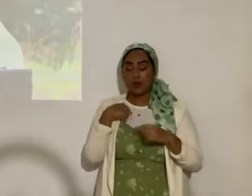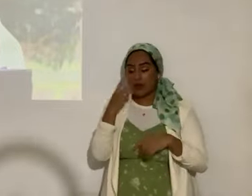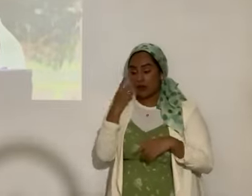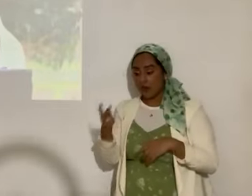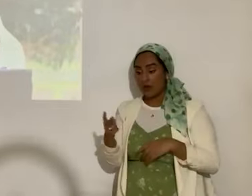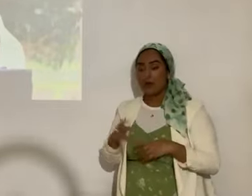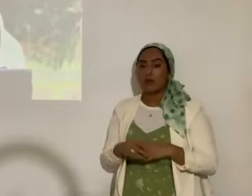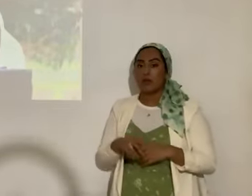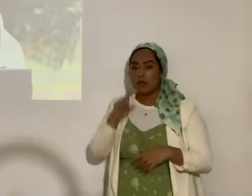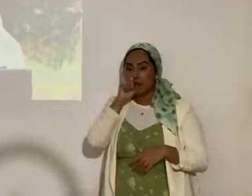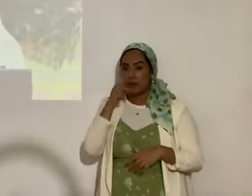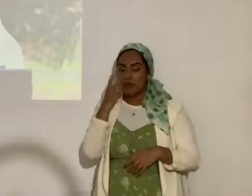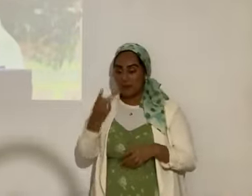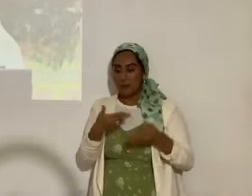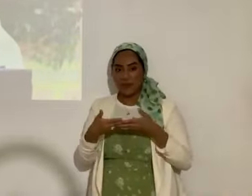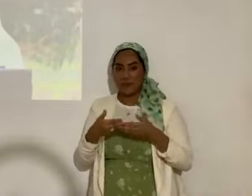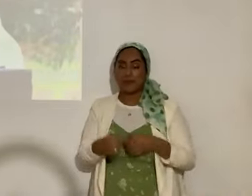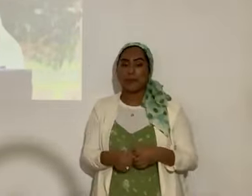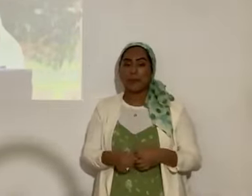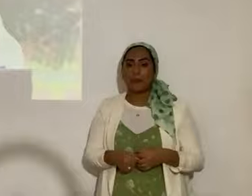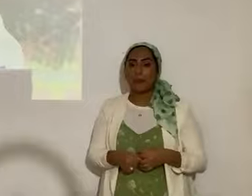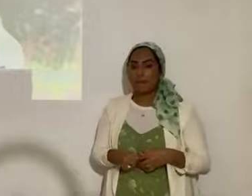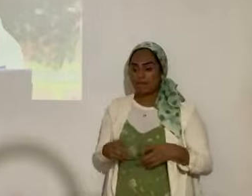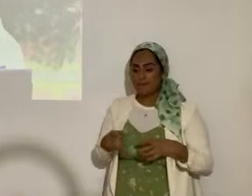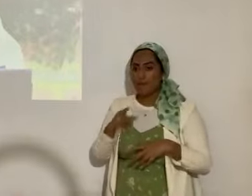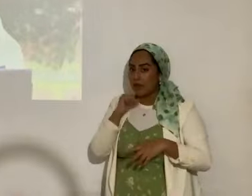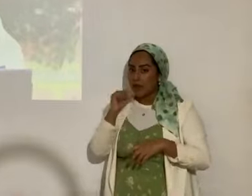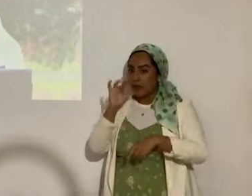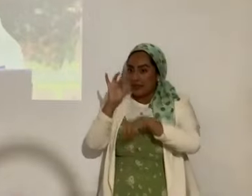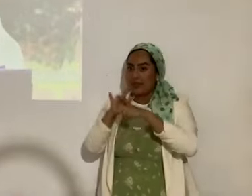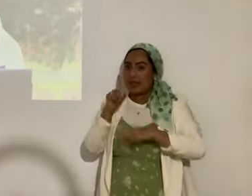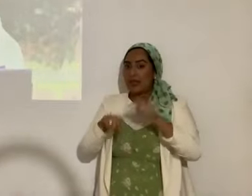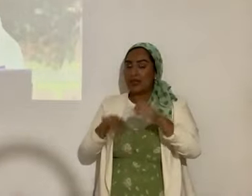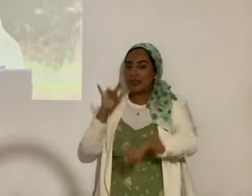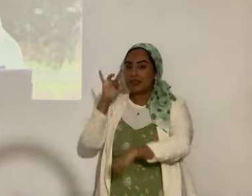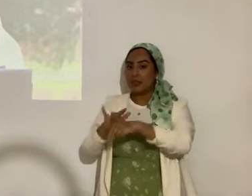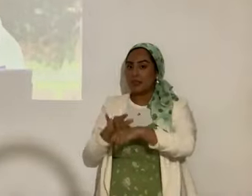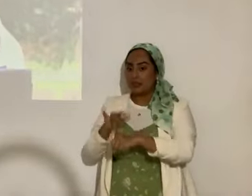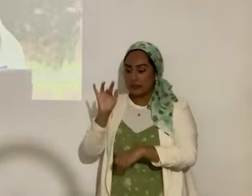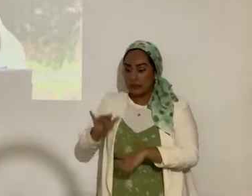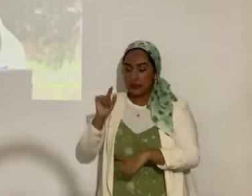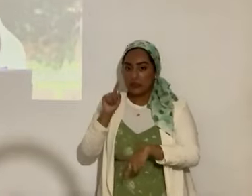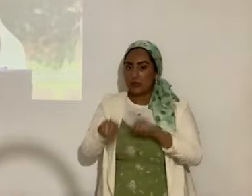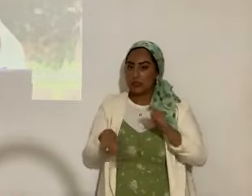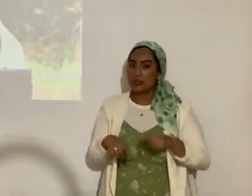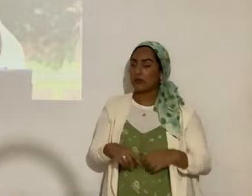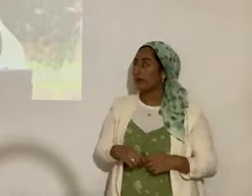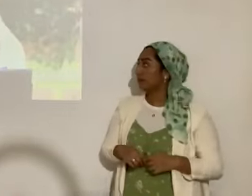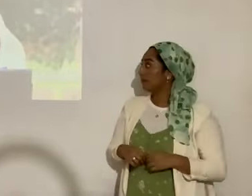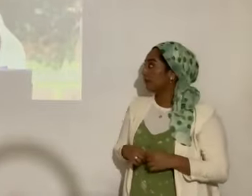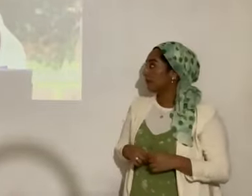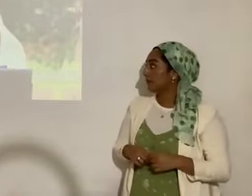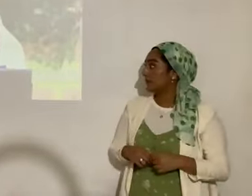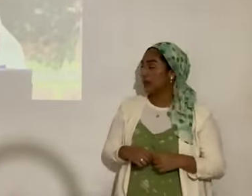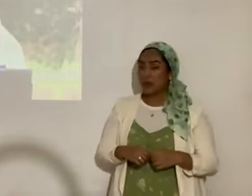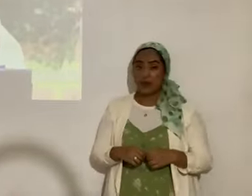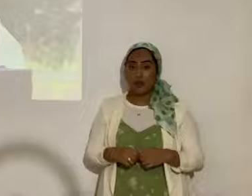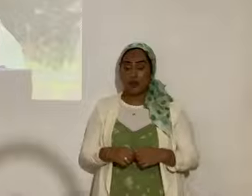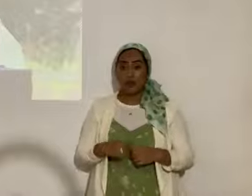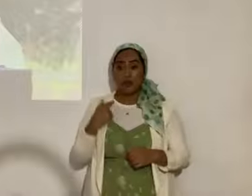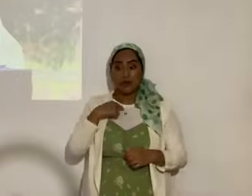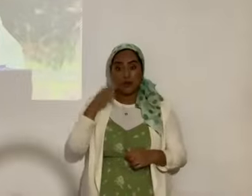a ver El Aguilillo era muy agresivo no permite que nadie se les hace se le acercaron y de incluso hasta cuando así